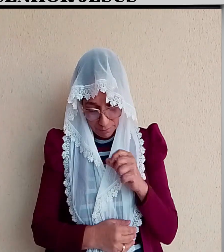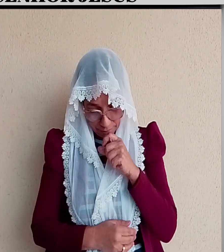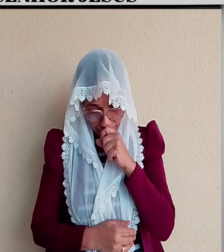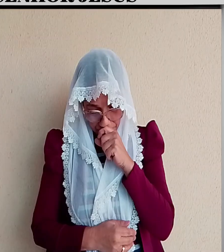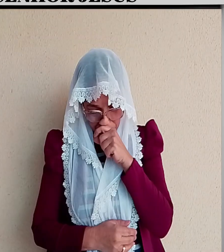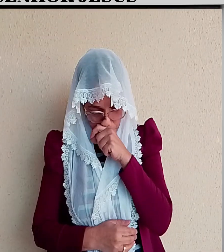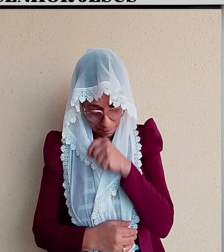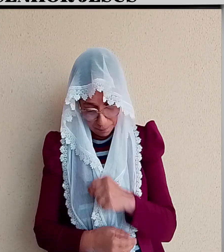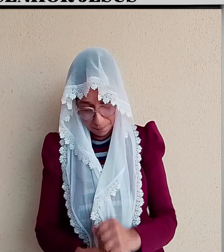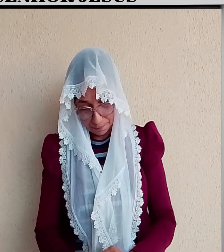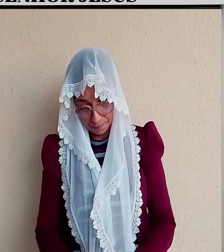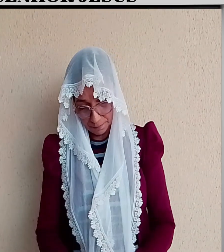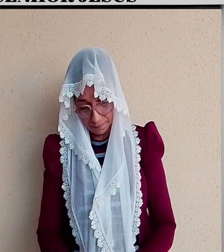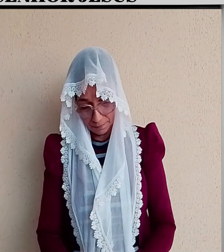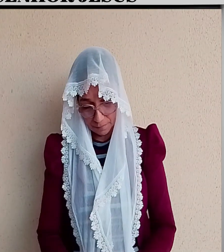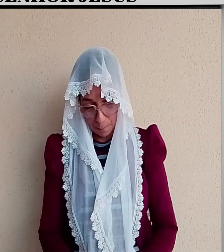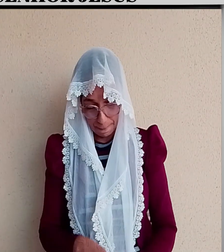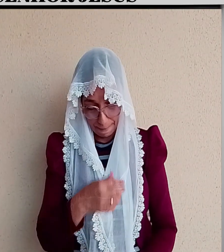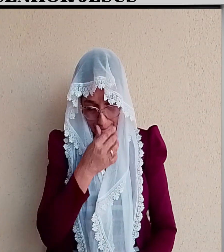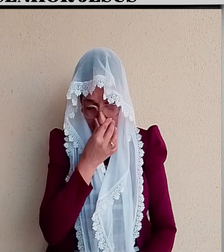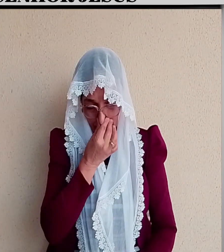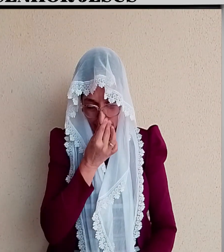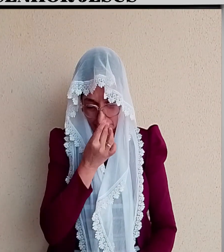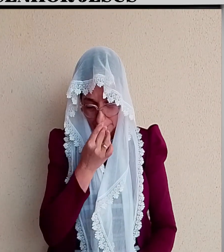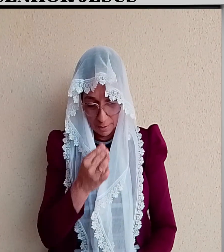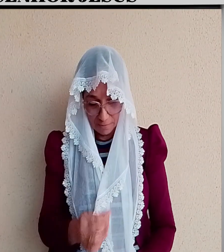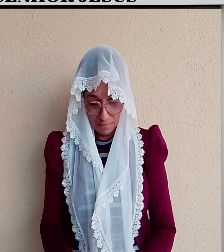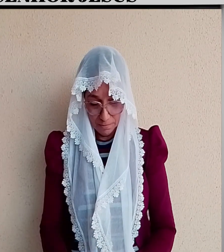Aleluia, aleluia, aleluia, Jesus.